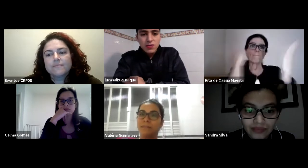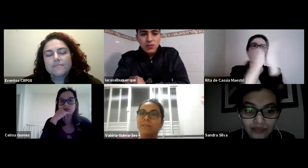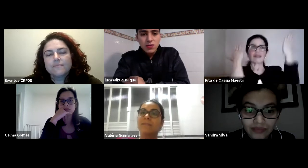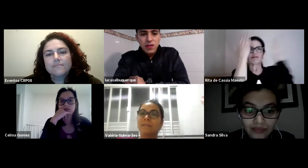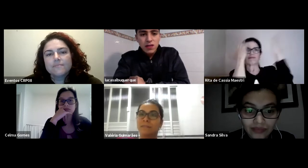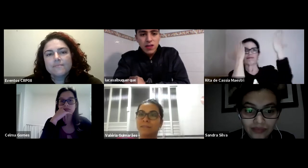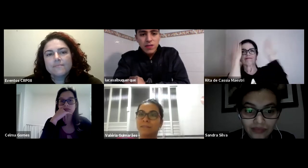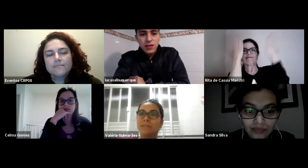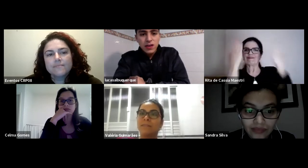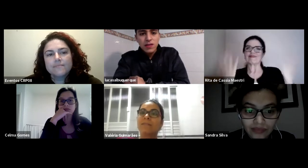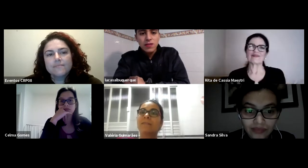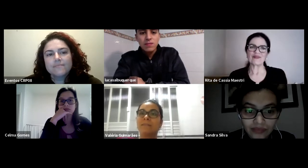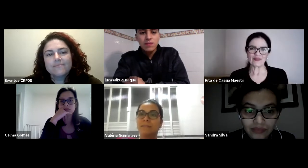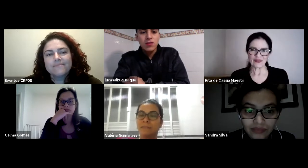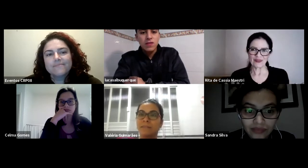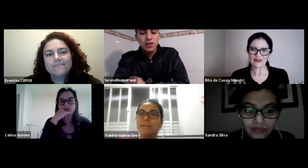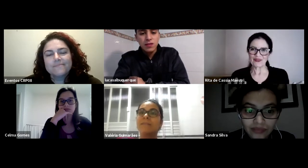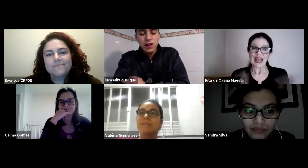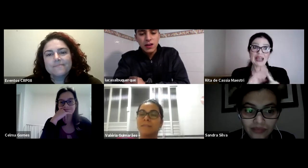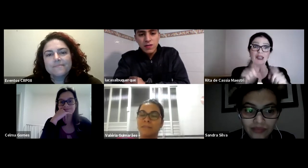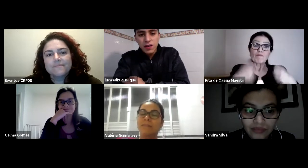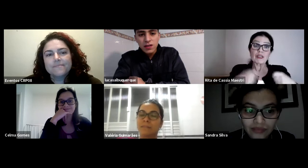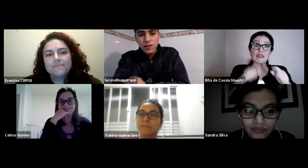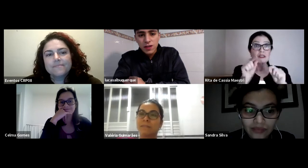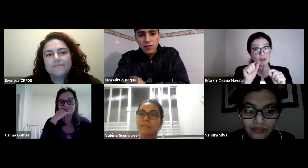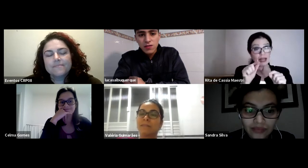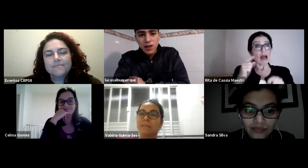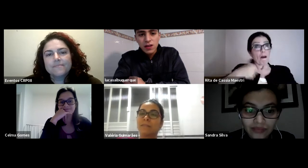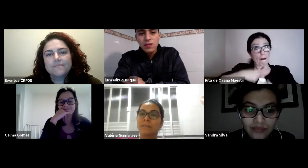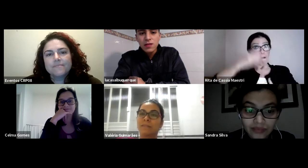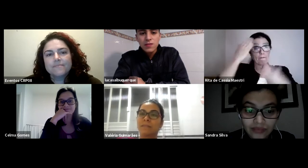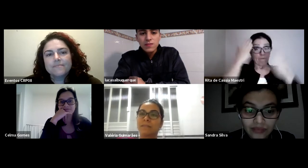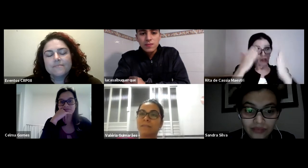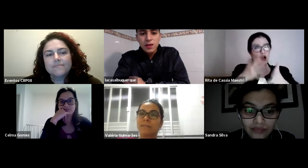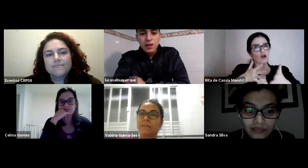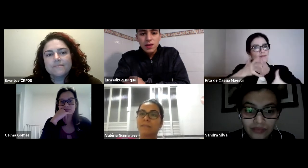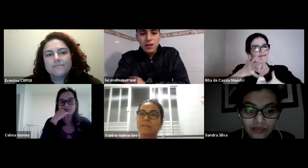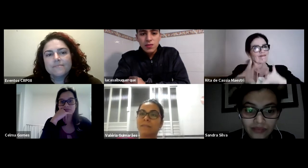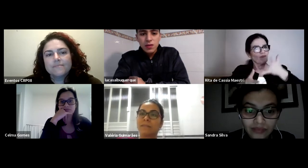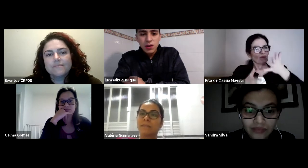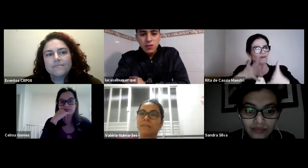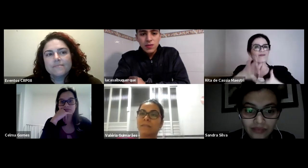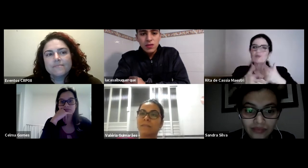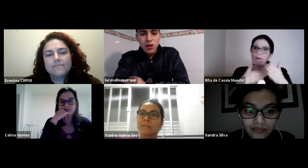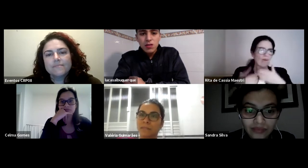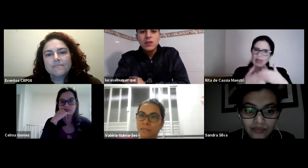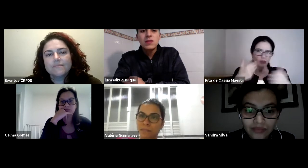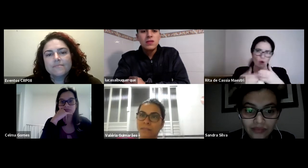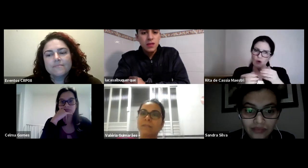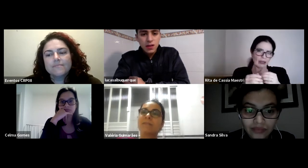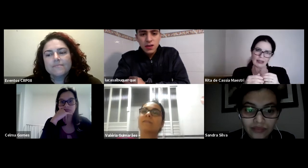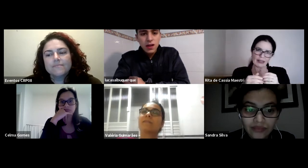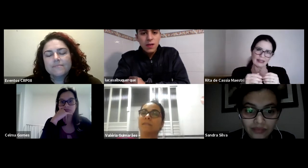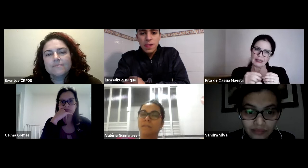falar, o surdo vai olhar e vai pensar: puxa vida, o que ela está falando? Vai ficar desconfiado. Então, enquanto psicólogo, eu